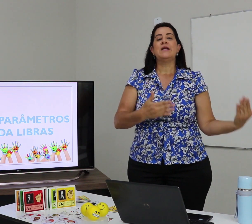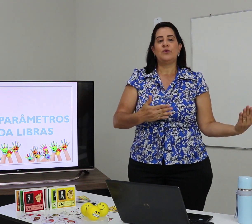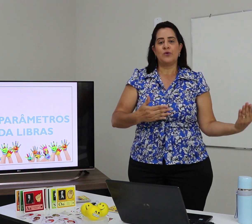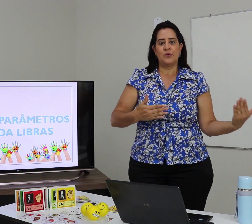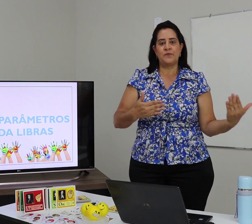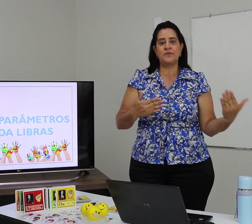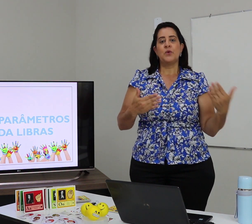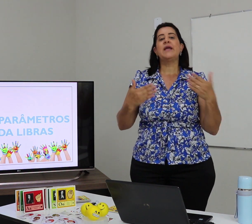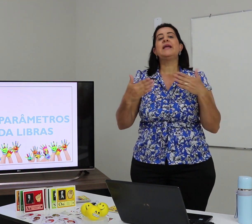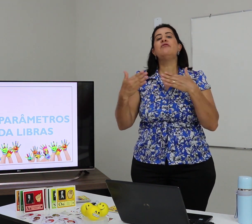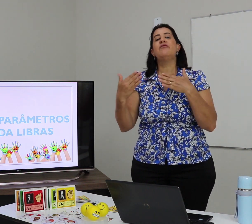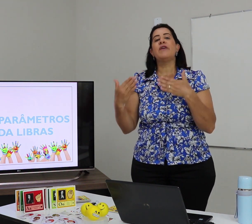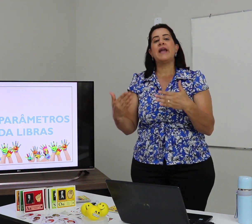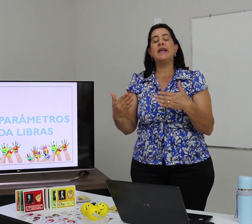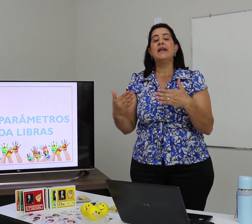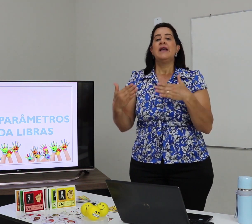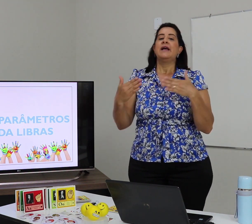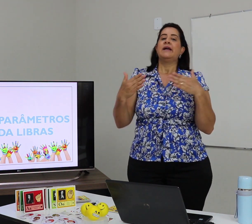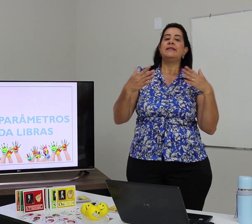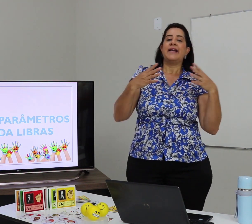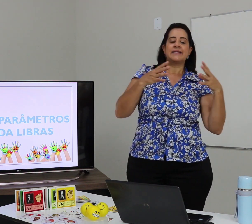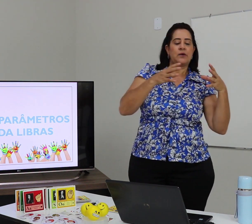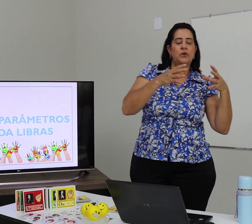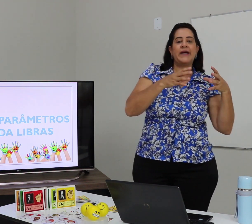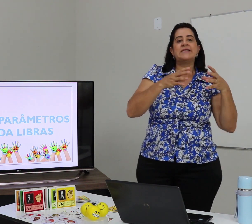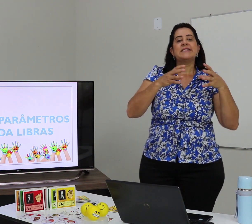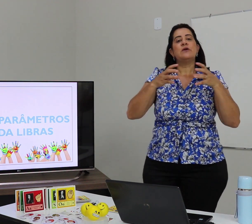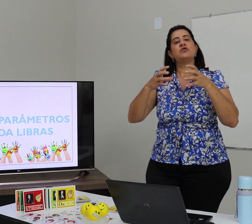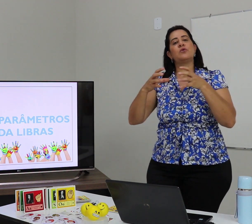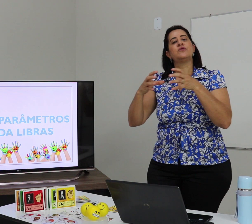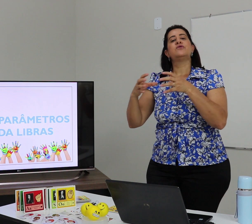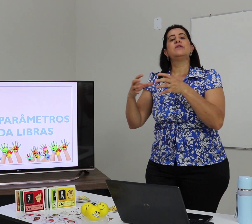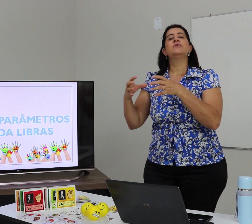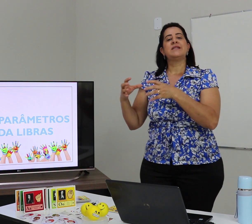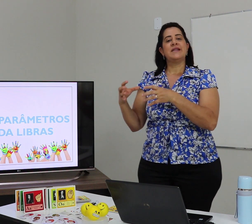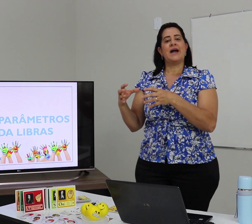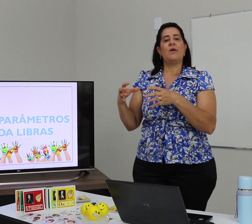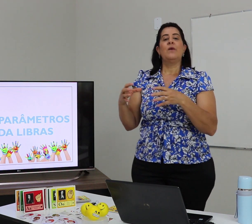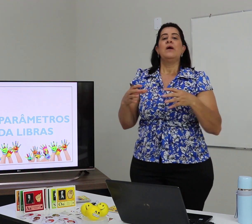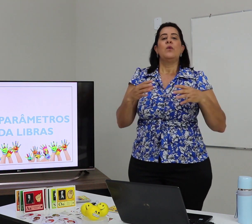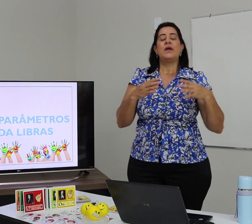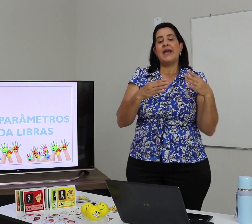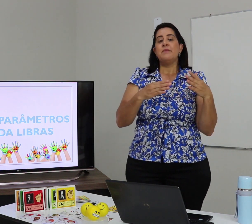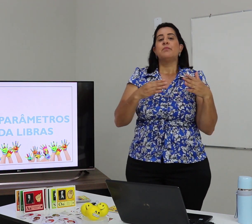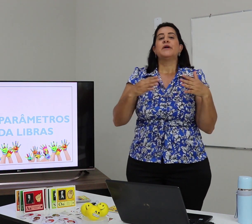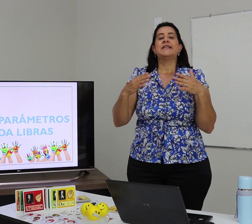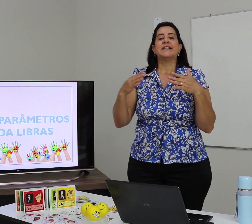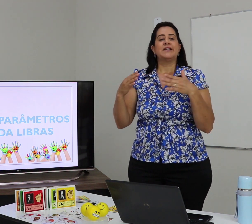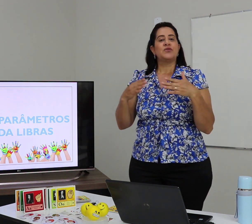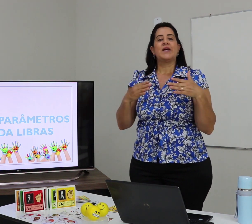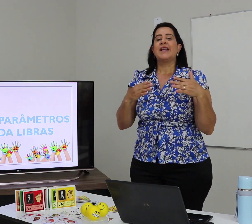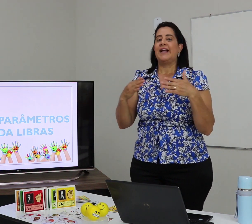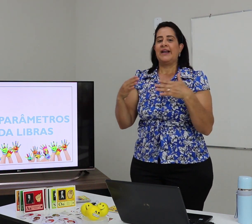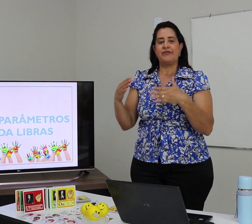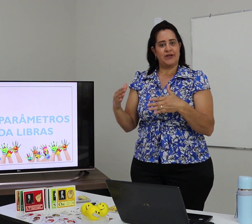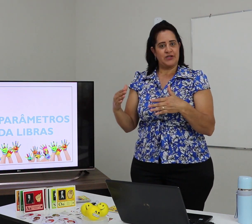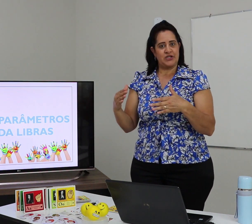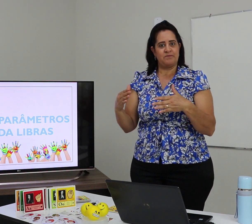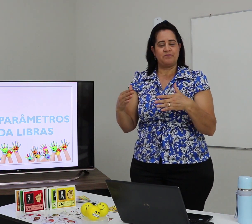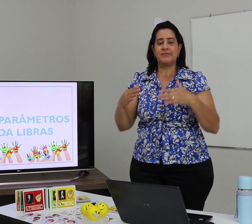construído. O que vem nessa conexão de construir um sinal, o que é importante, o que é relevante.